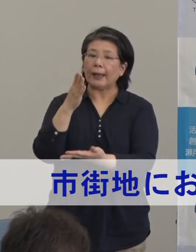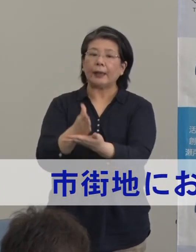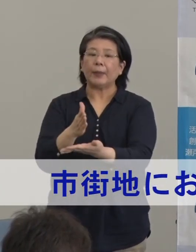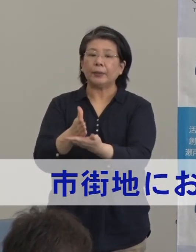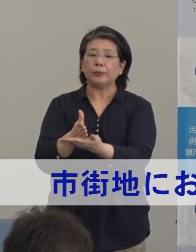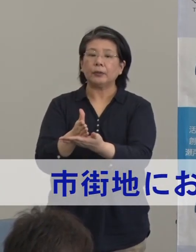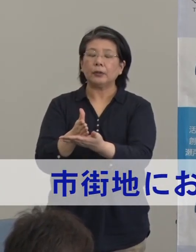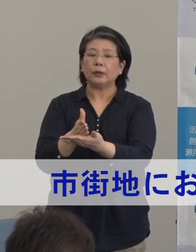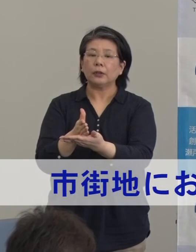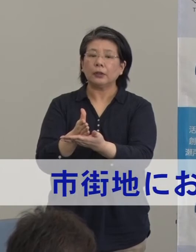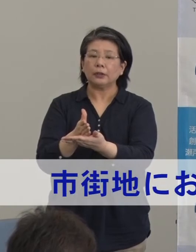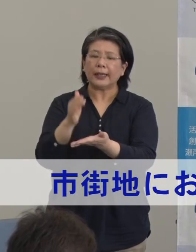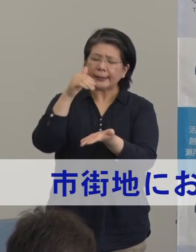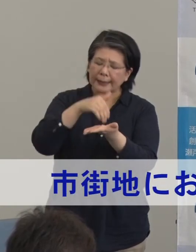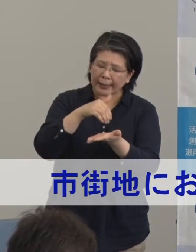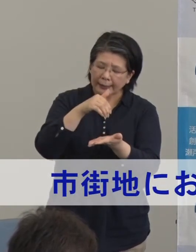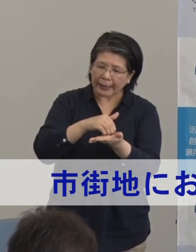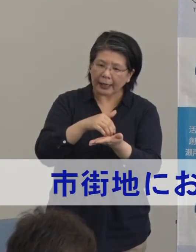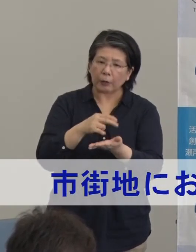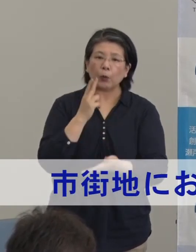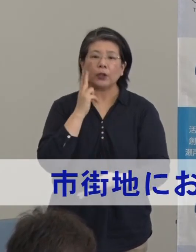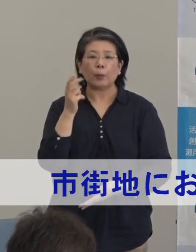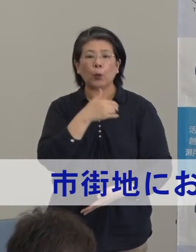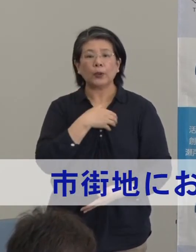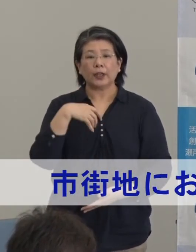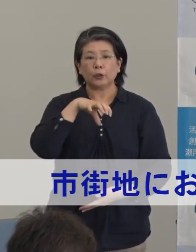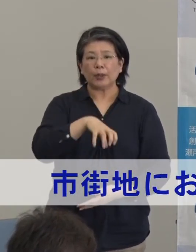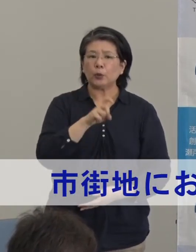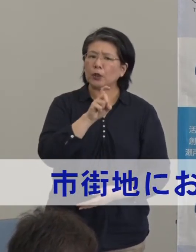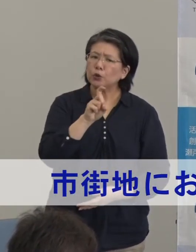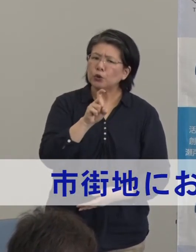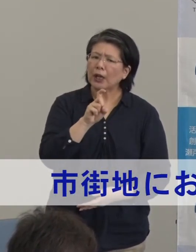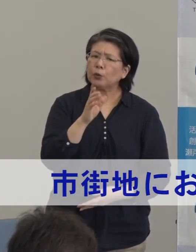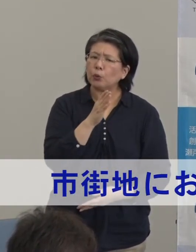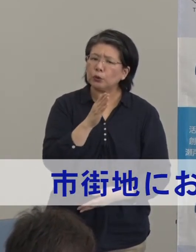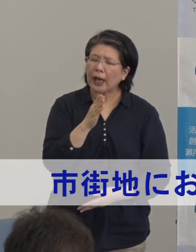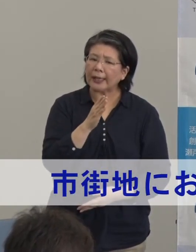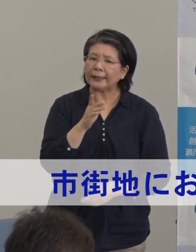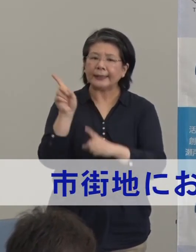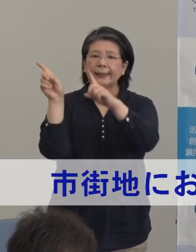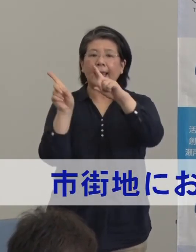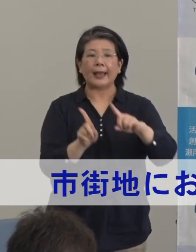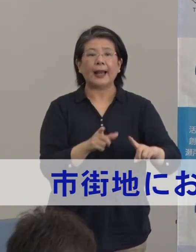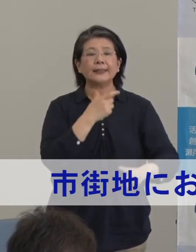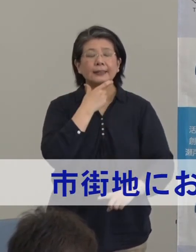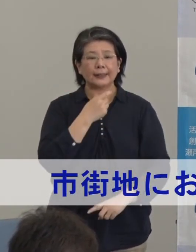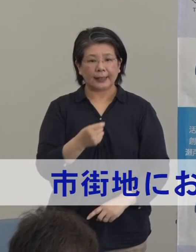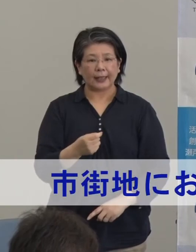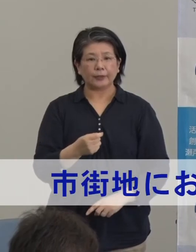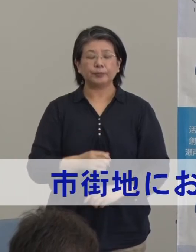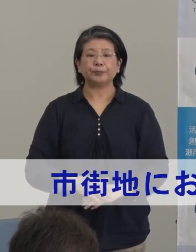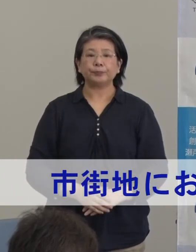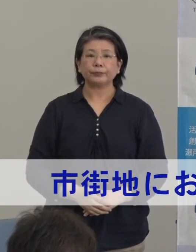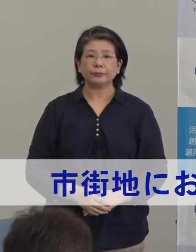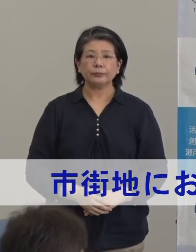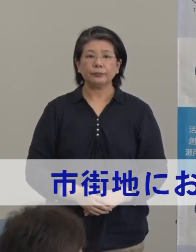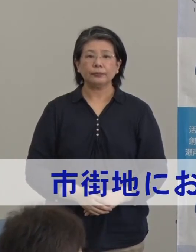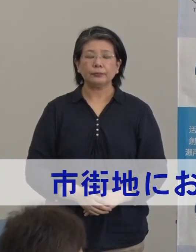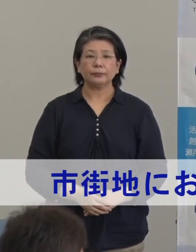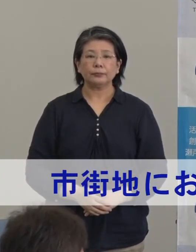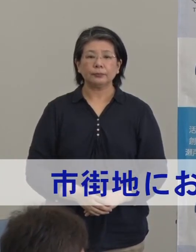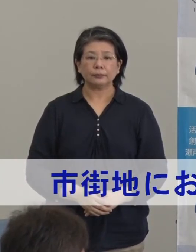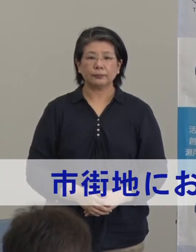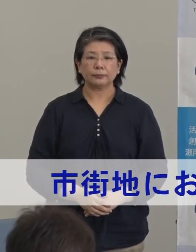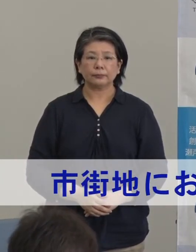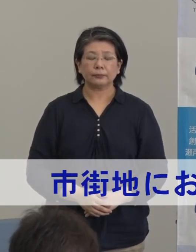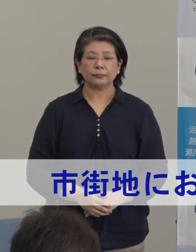すというような形で対策を打ってまいりたいというふうに思っております。まあ、早急に今週中ぐらいにどうにか、その閉鎖を